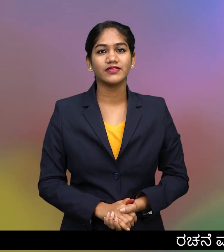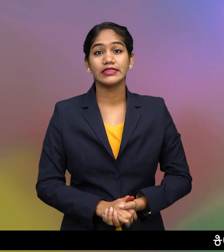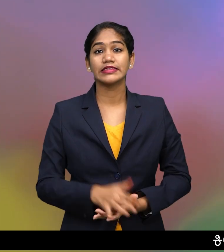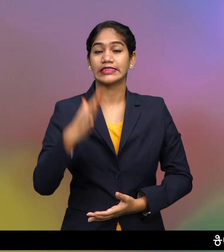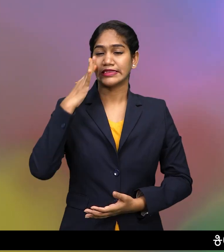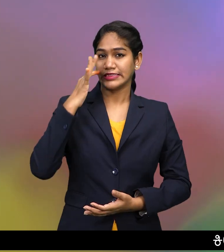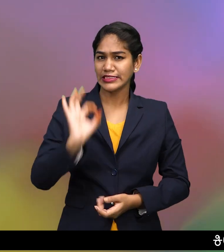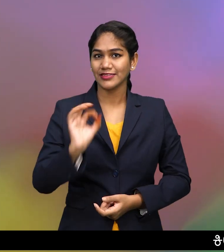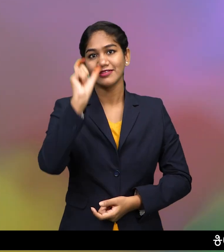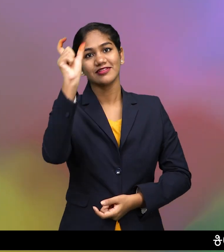ಕೀವರ್ಡ್ಗಳು: